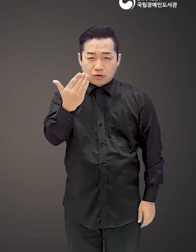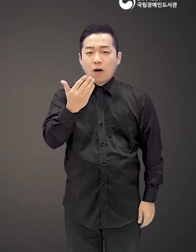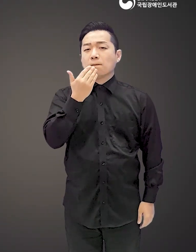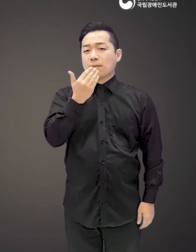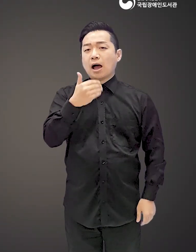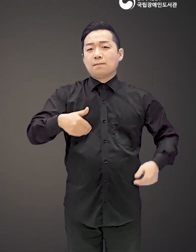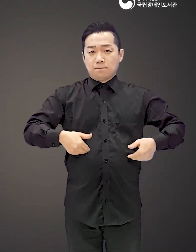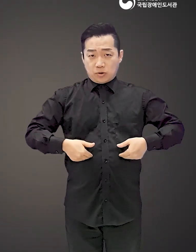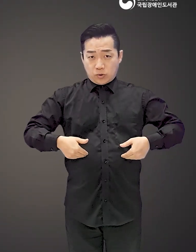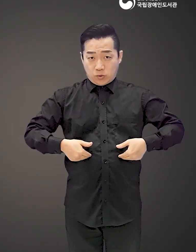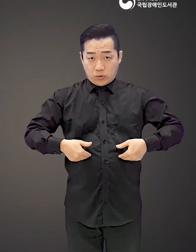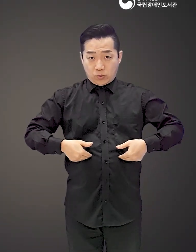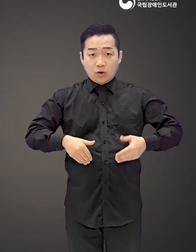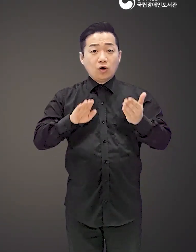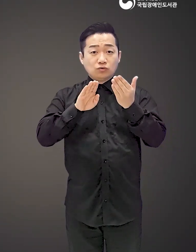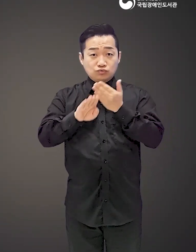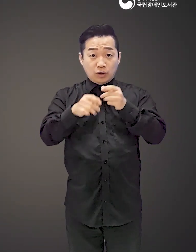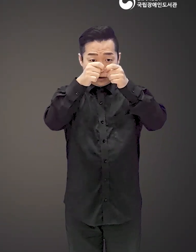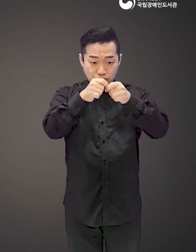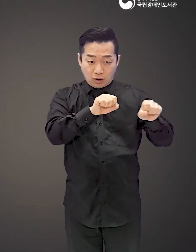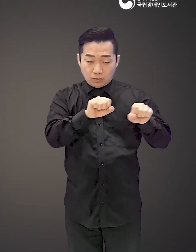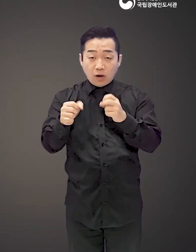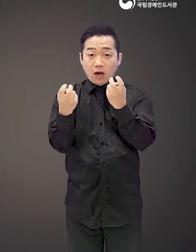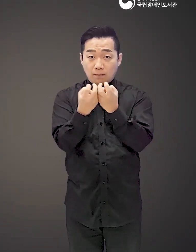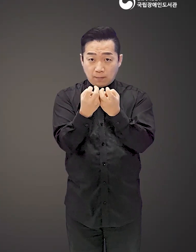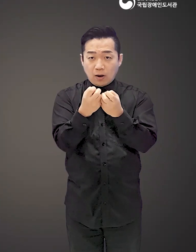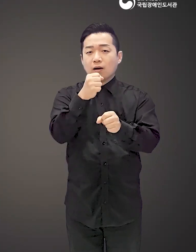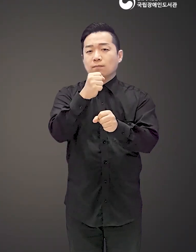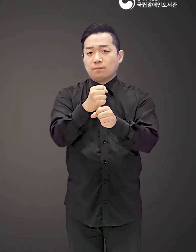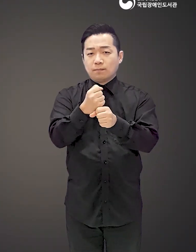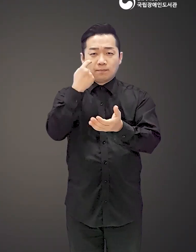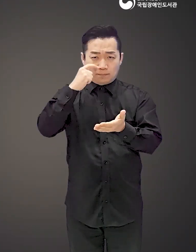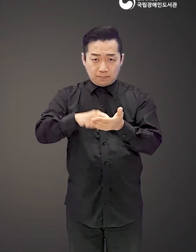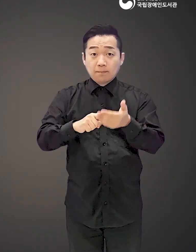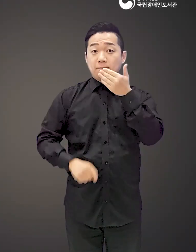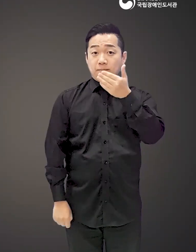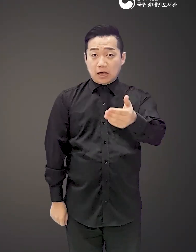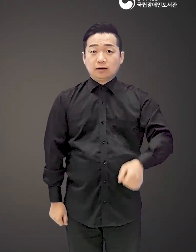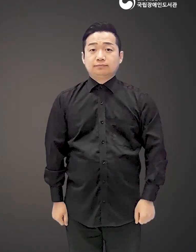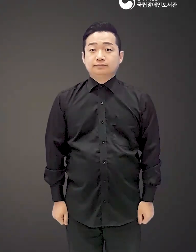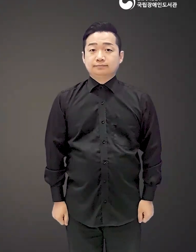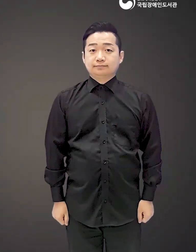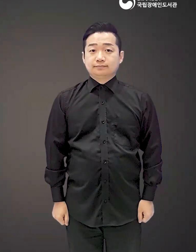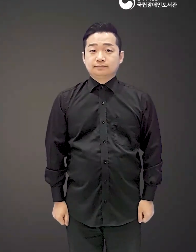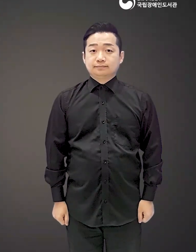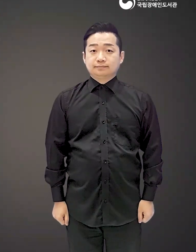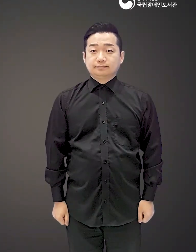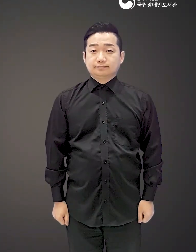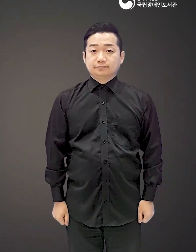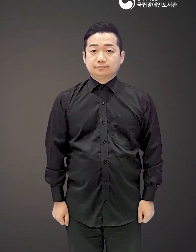수 있어야 구체적인 실행 방안을 도출할 수 있다.